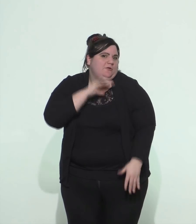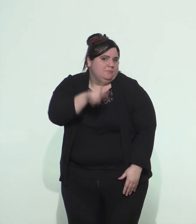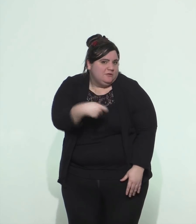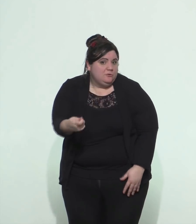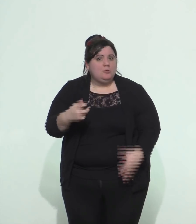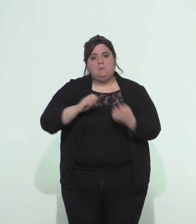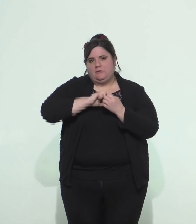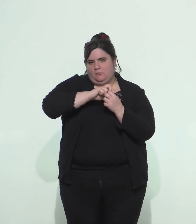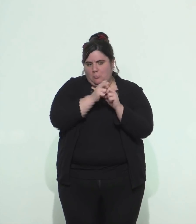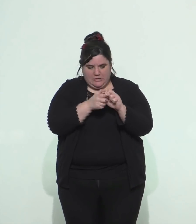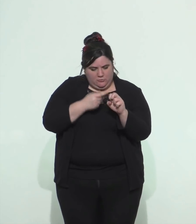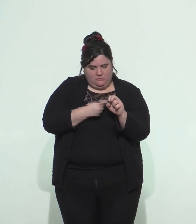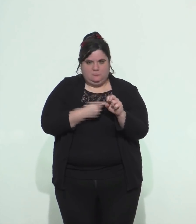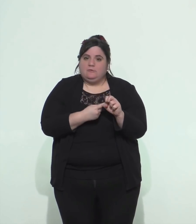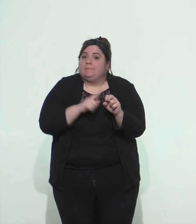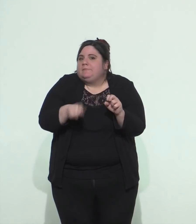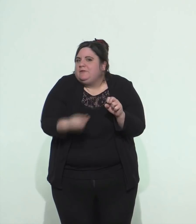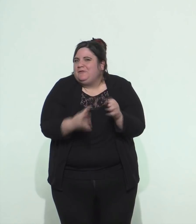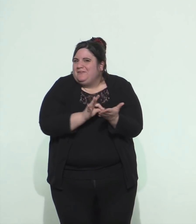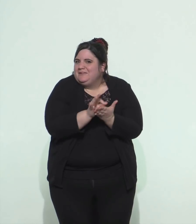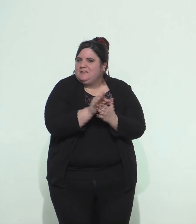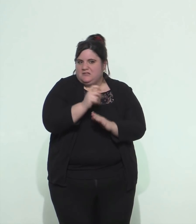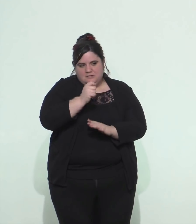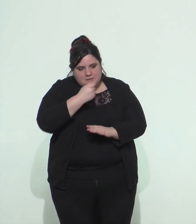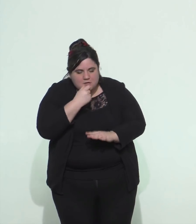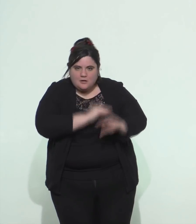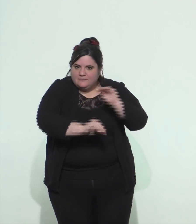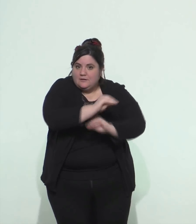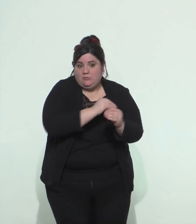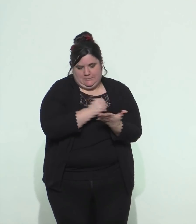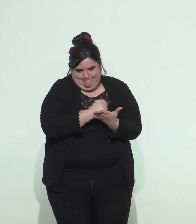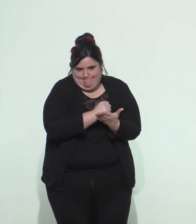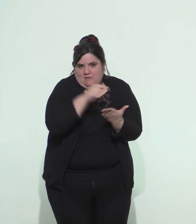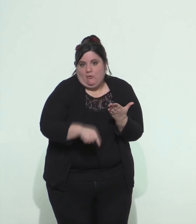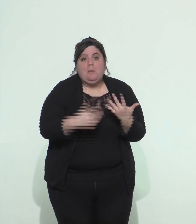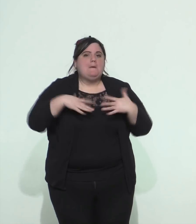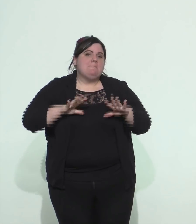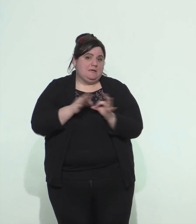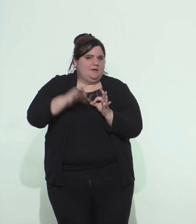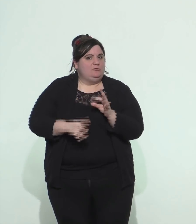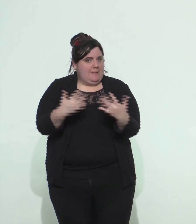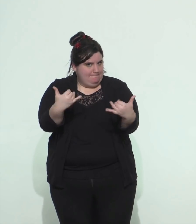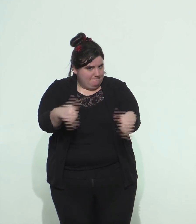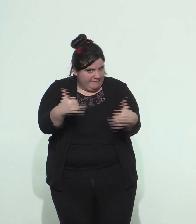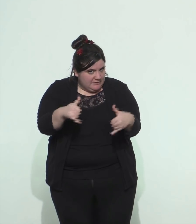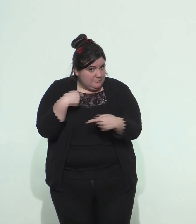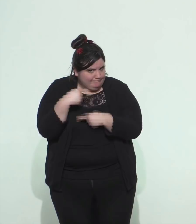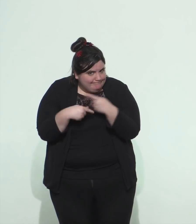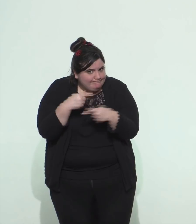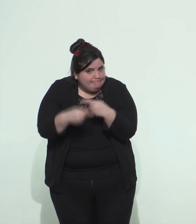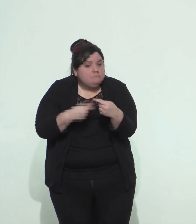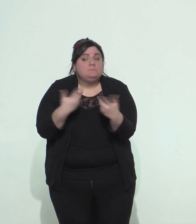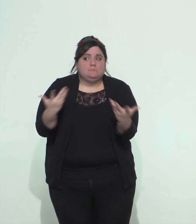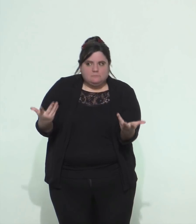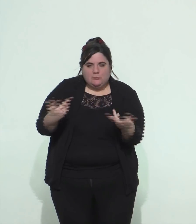font partie de certaines stratégies thérapeutiques que l'on souhaite tester. Ce sont des résultats préliminaires, ce sont des résultats qui nécessitent une publication, là